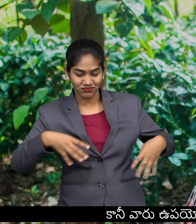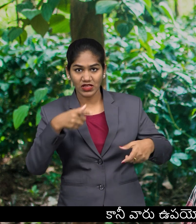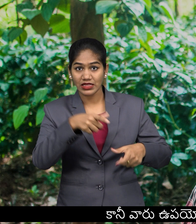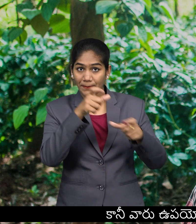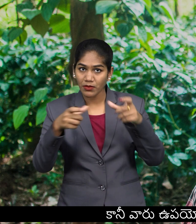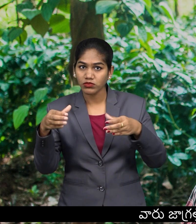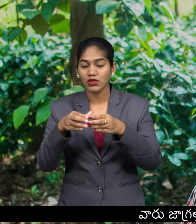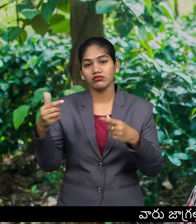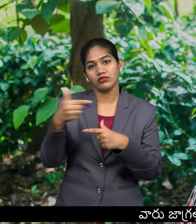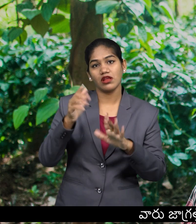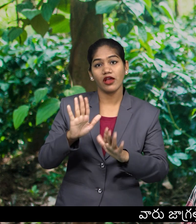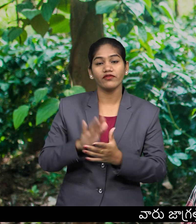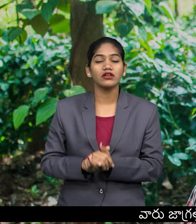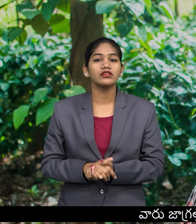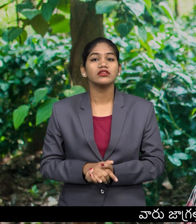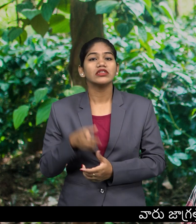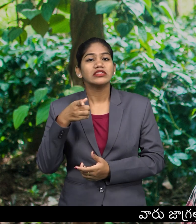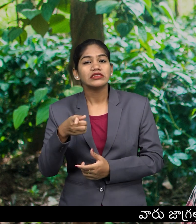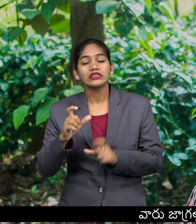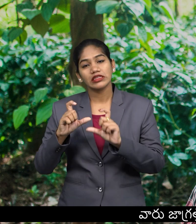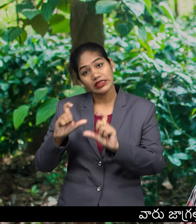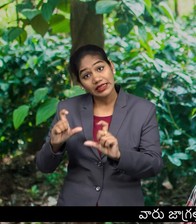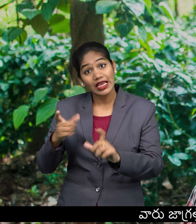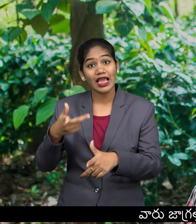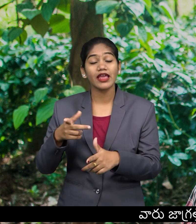అడవులను కూడా వారు జాగ్రత్తగా చూసుకున్నారు.